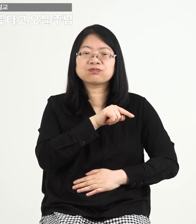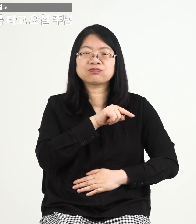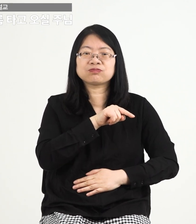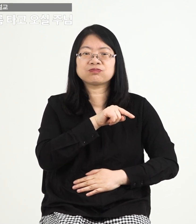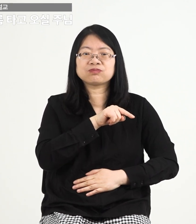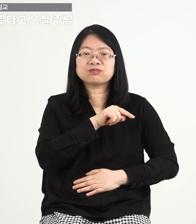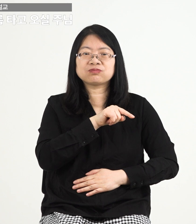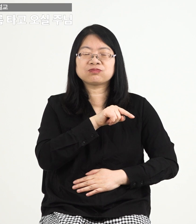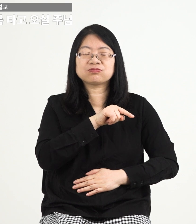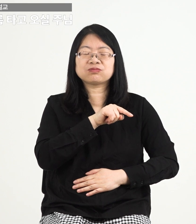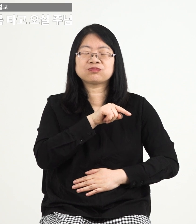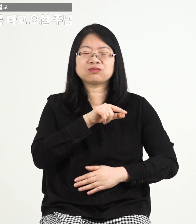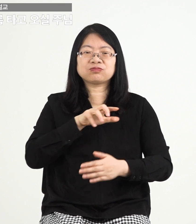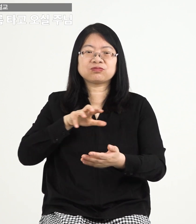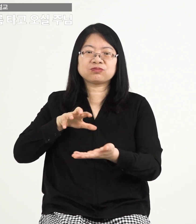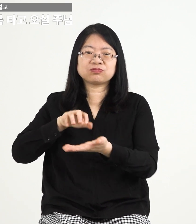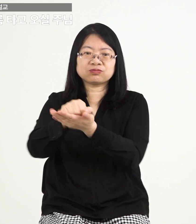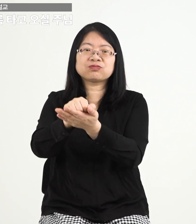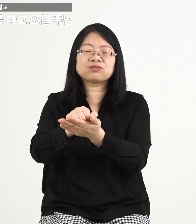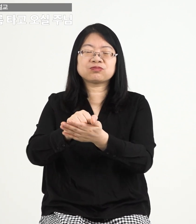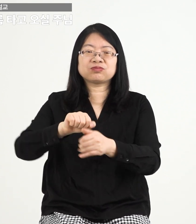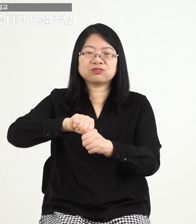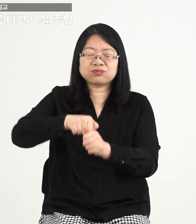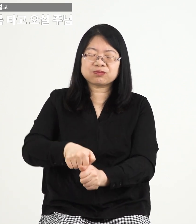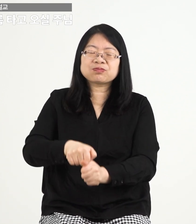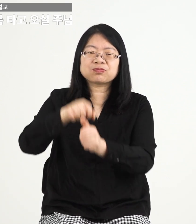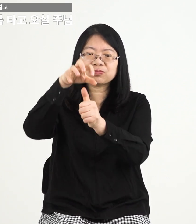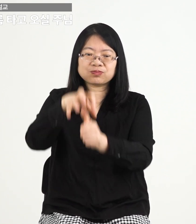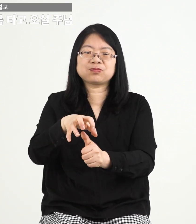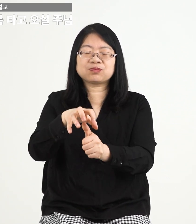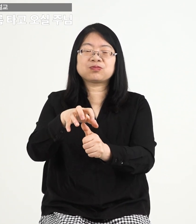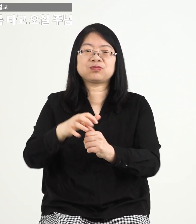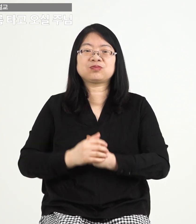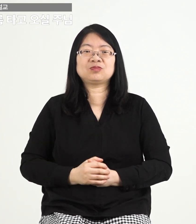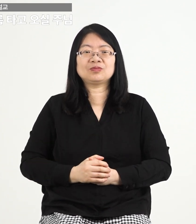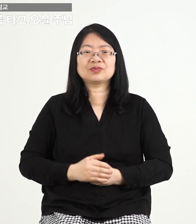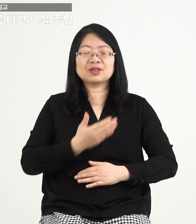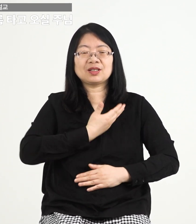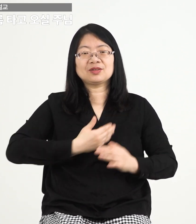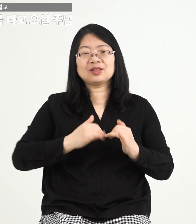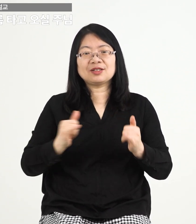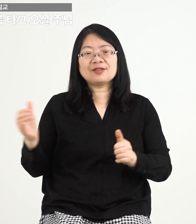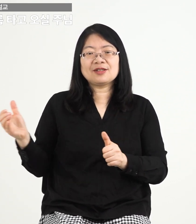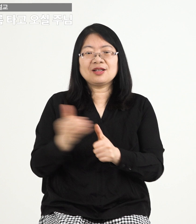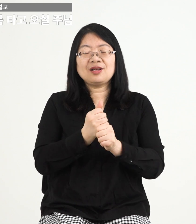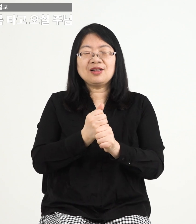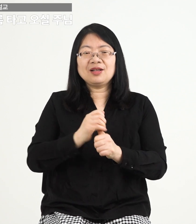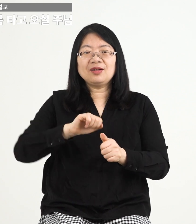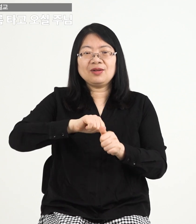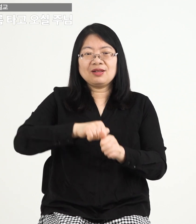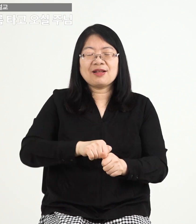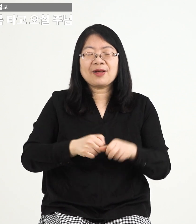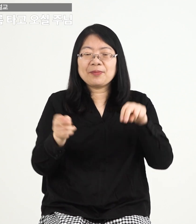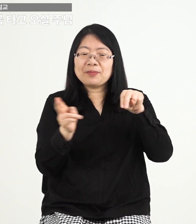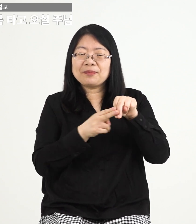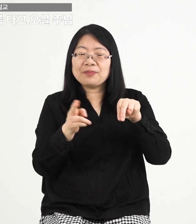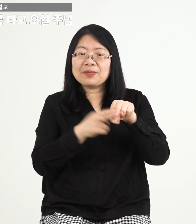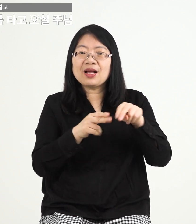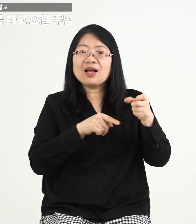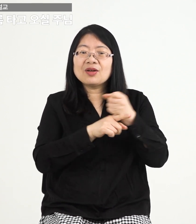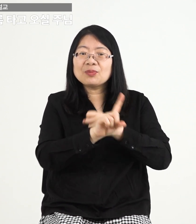가차없이 잡아들이고 고문을 가했습니다. 그러니까 사도들이 붙잡혀서 고문을 당하고 매질을 당한